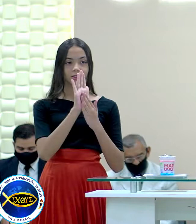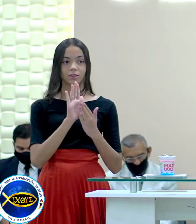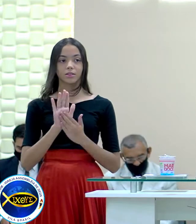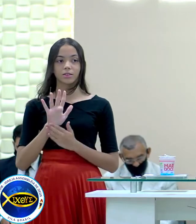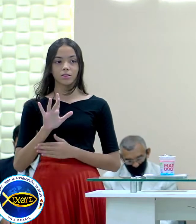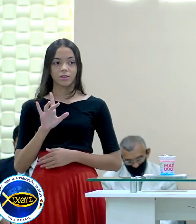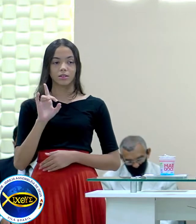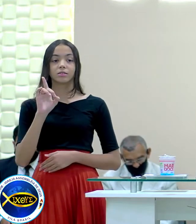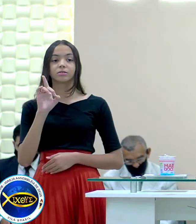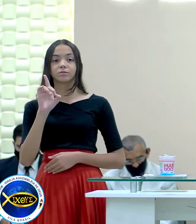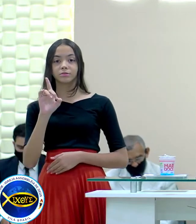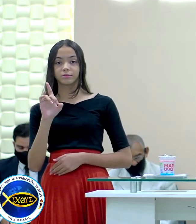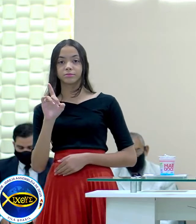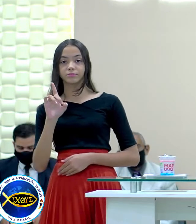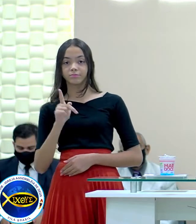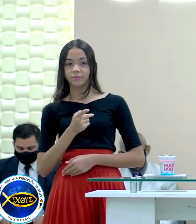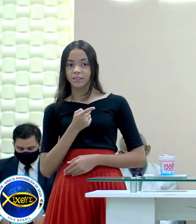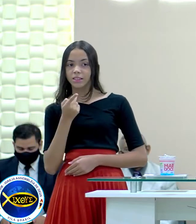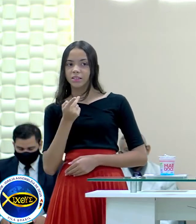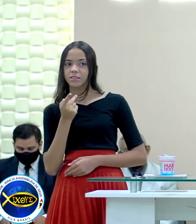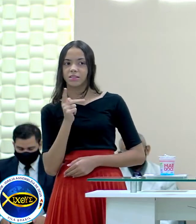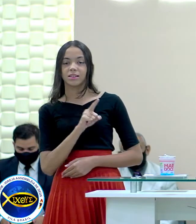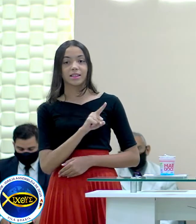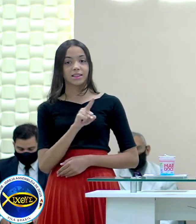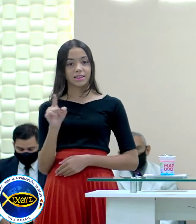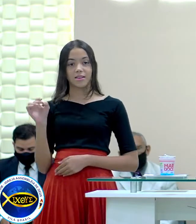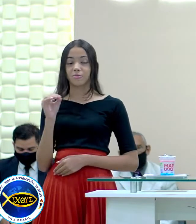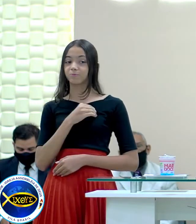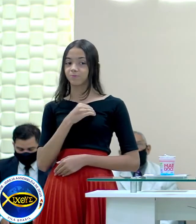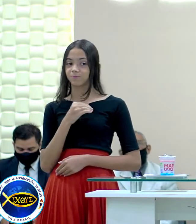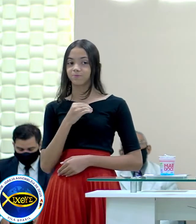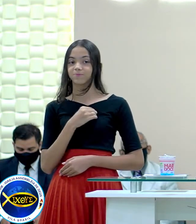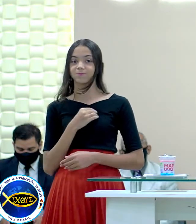Deus, dizendo não ao pecado.